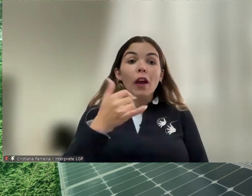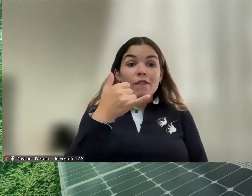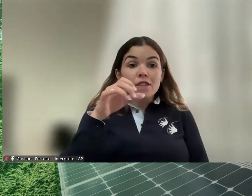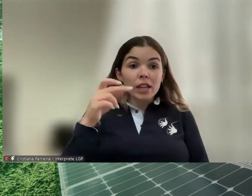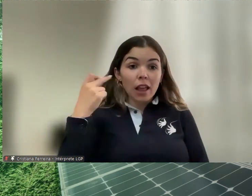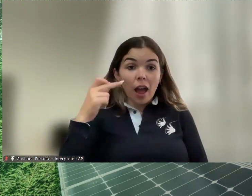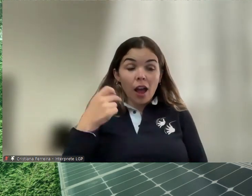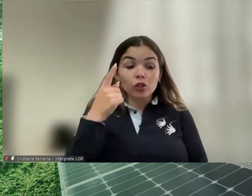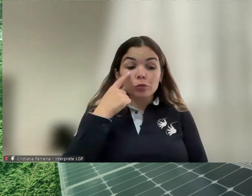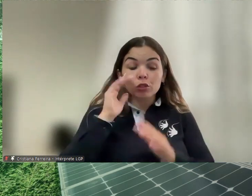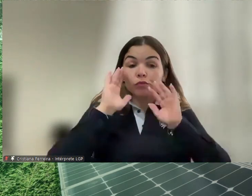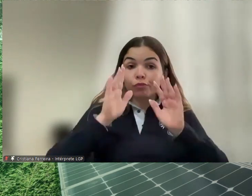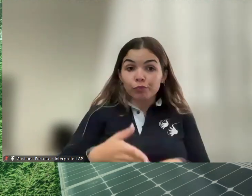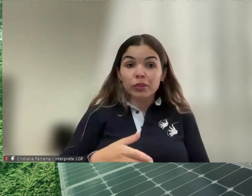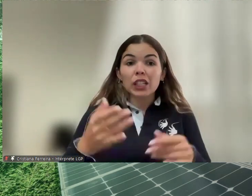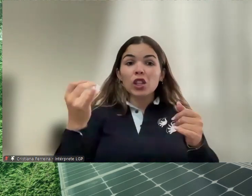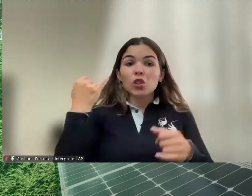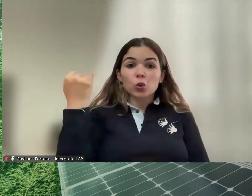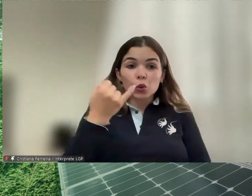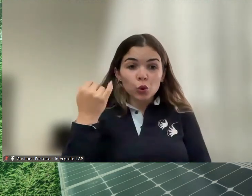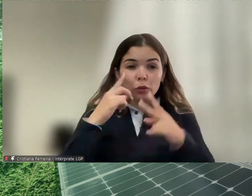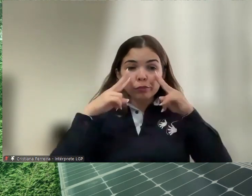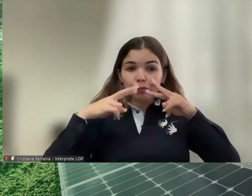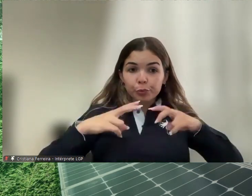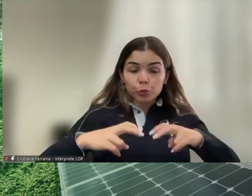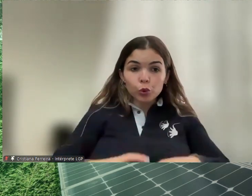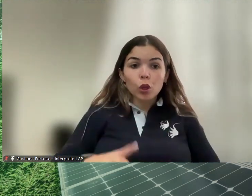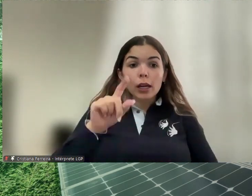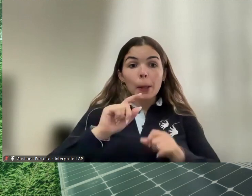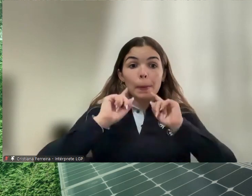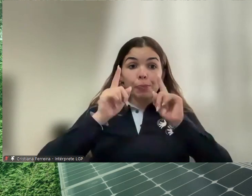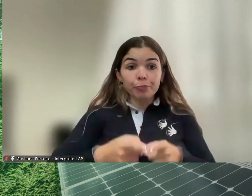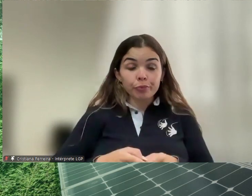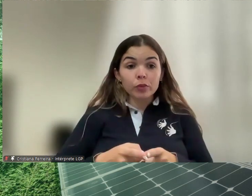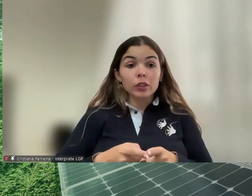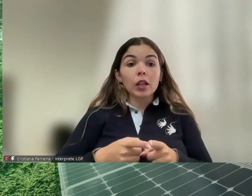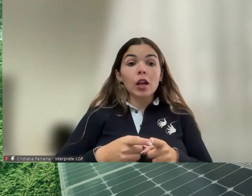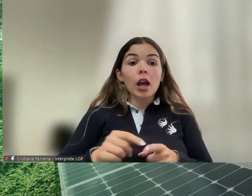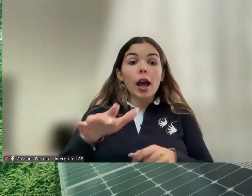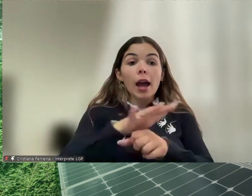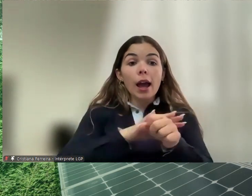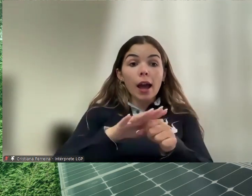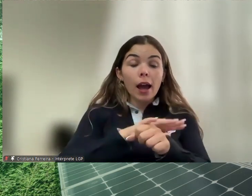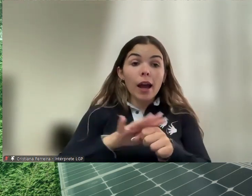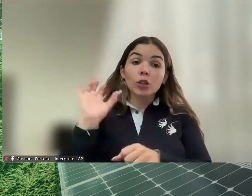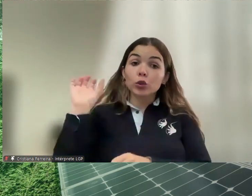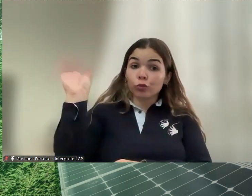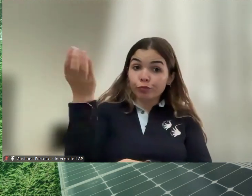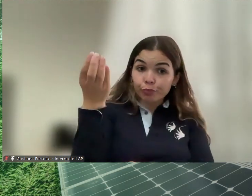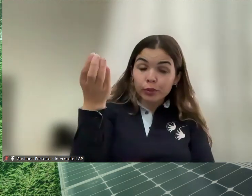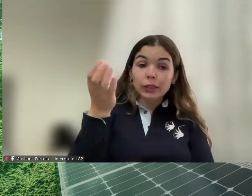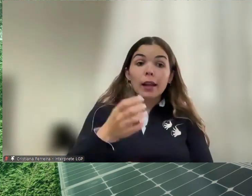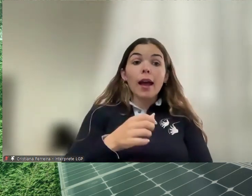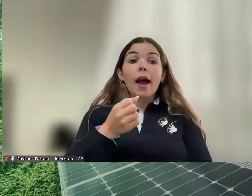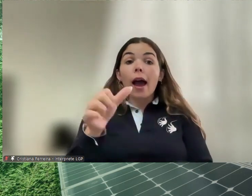académicas, agências públicas, institutos de investigação e iniciativas intergovernamentais na área do clima, biodiversidade, água e